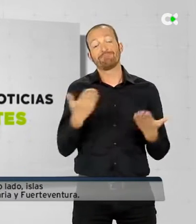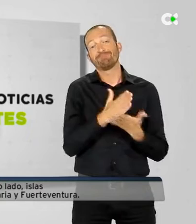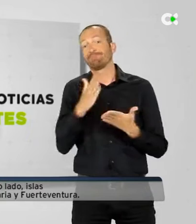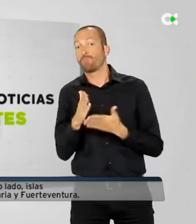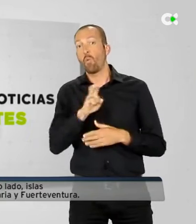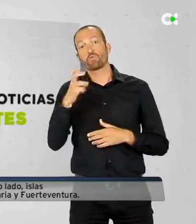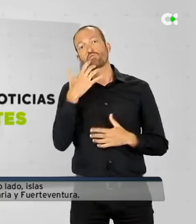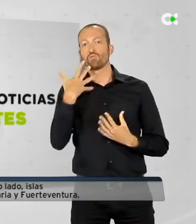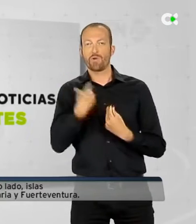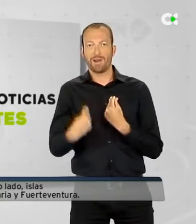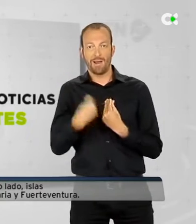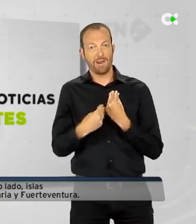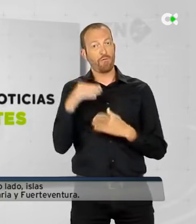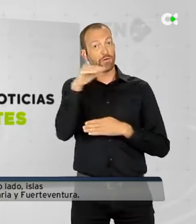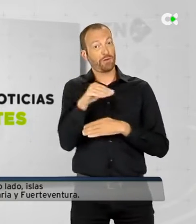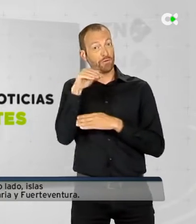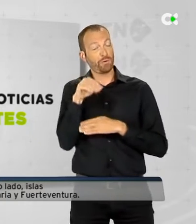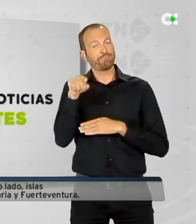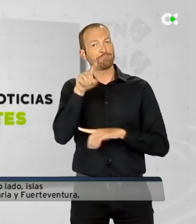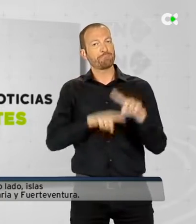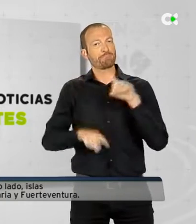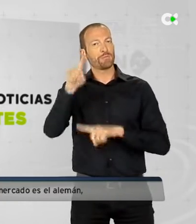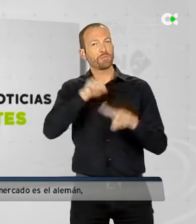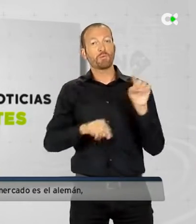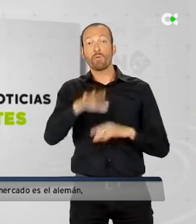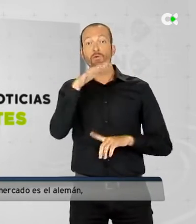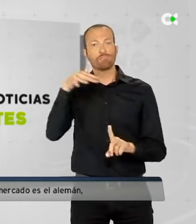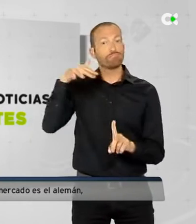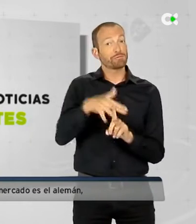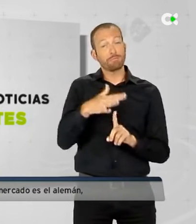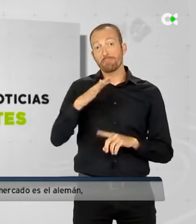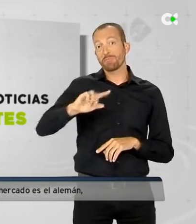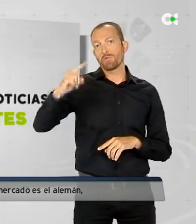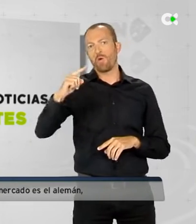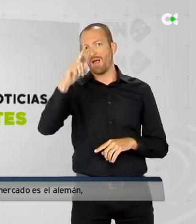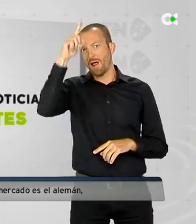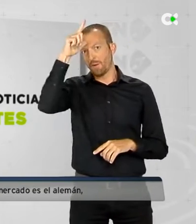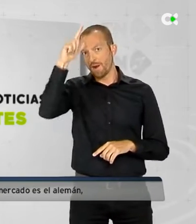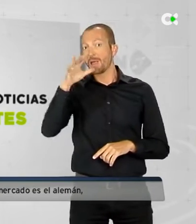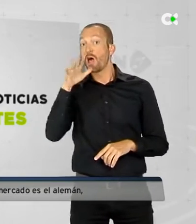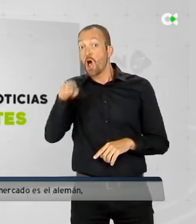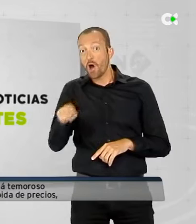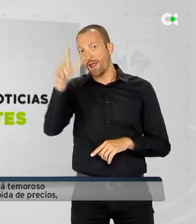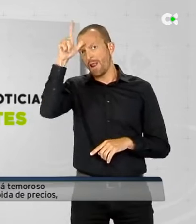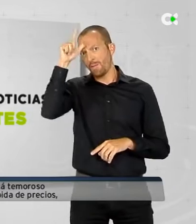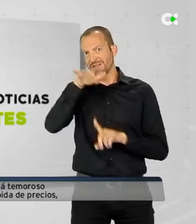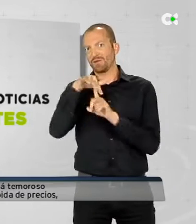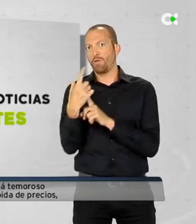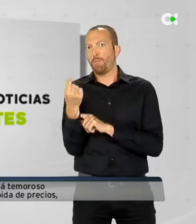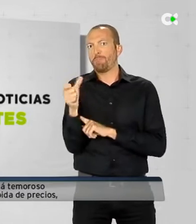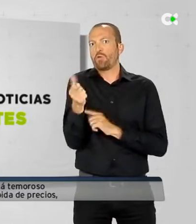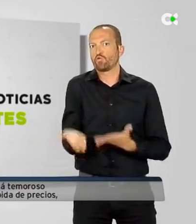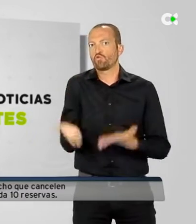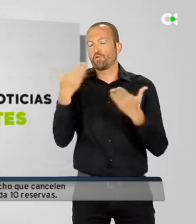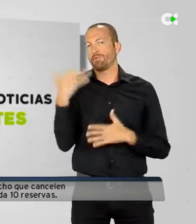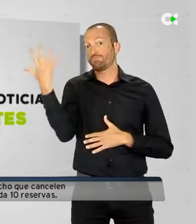lado, islas como Gran Canaria y Fuerteventura. Ahí el principal mercado es el alemán, que está temeroso ante la subida de precios, lo